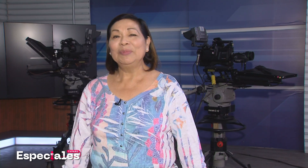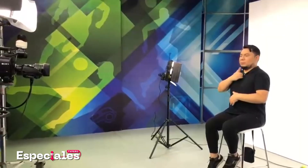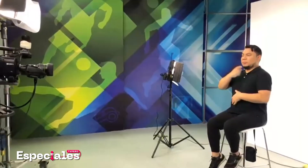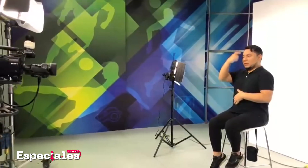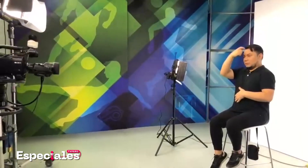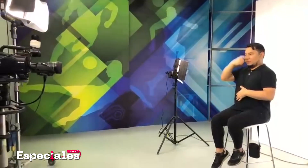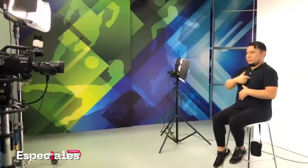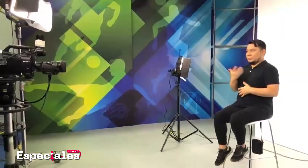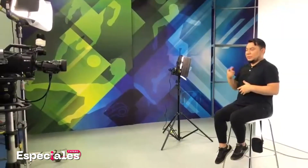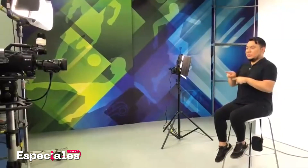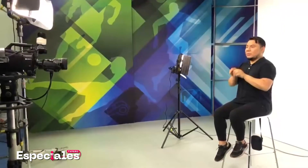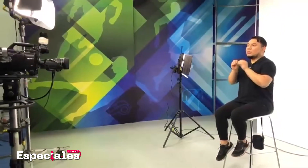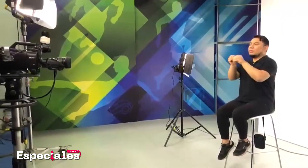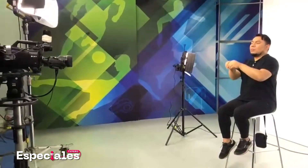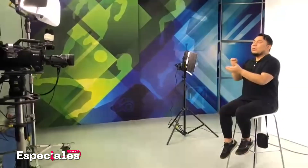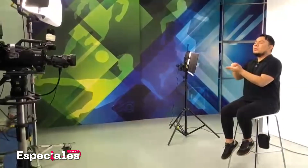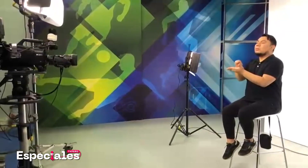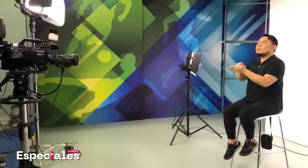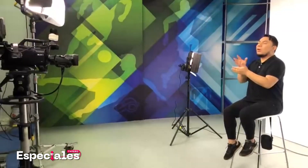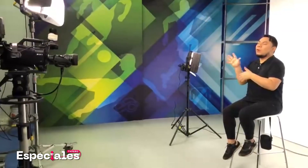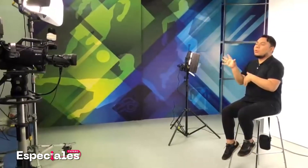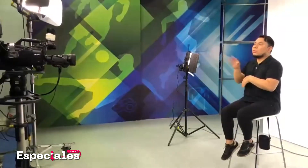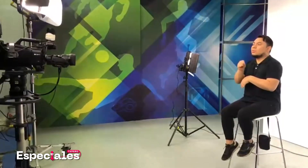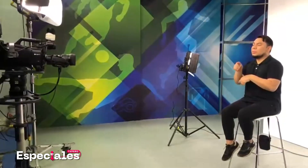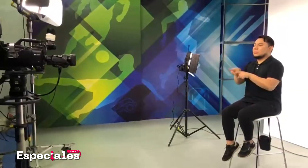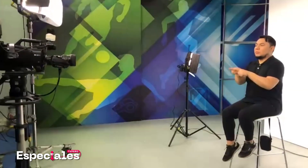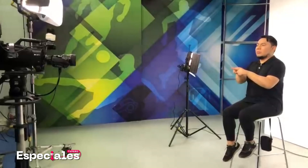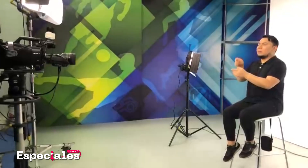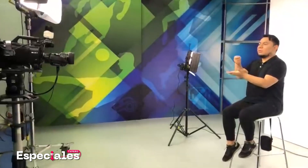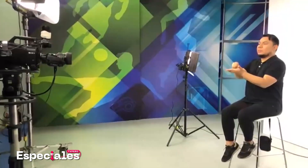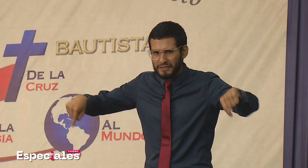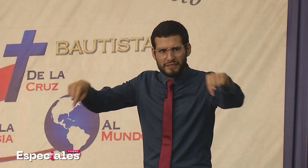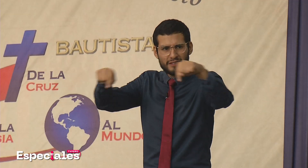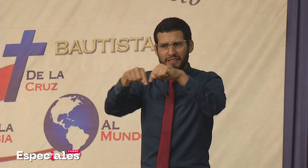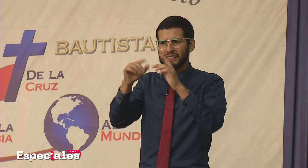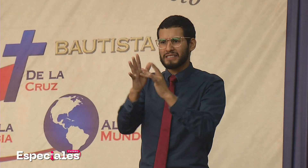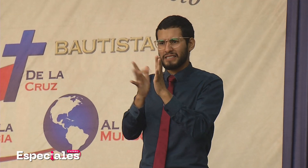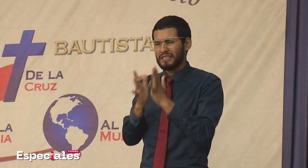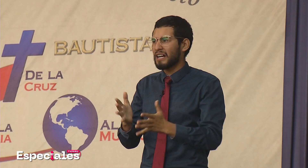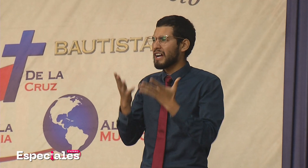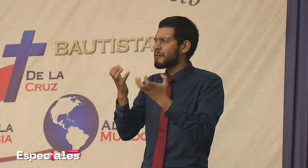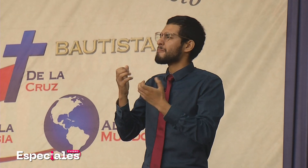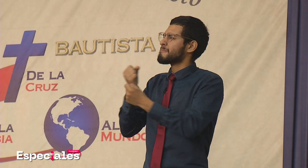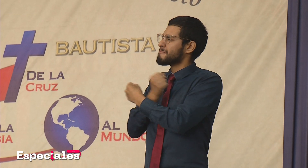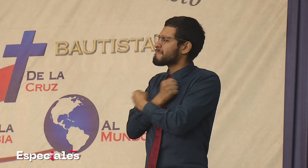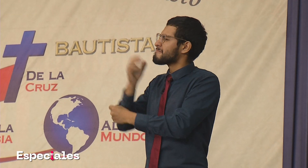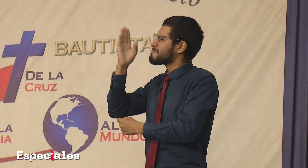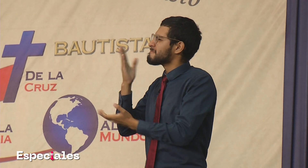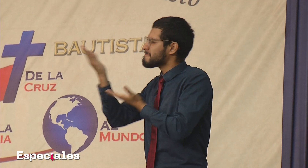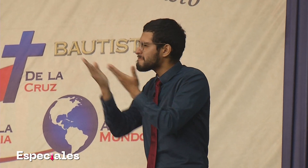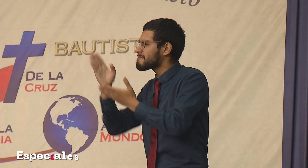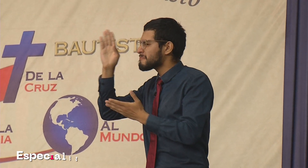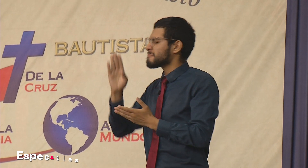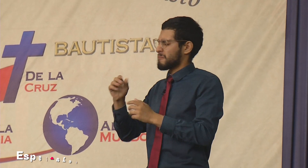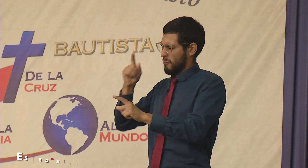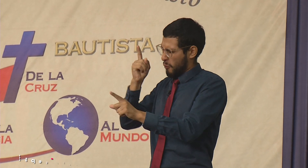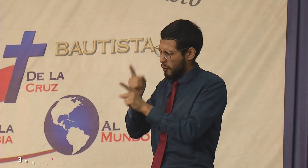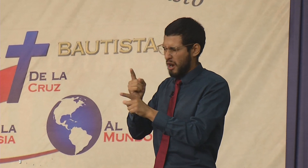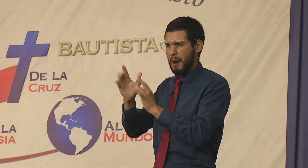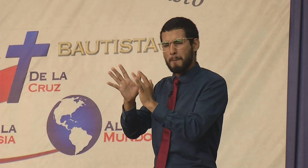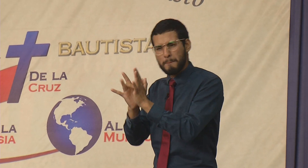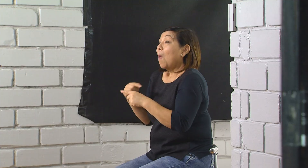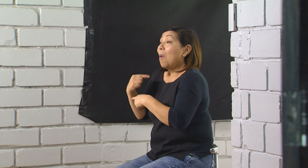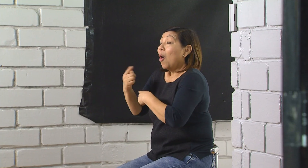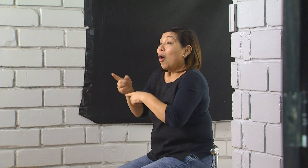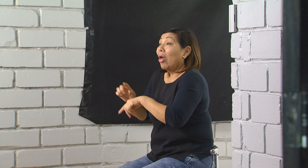oralizar. Esta es la historia del detrás de cámara, de la vida que no conocemos de los intérpretes de lengua